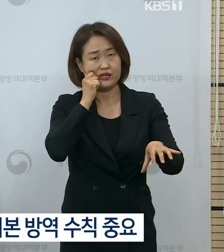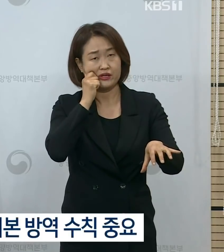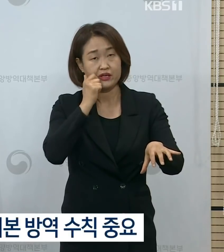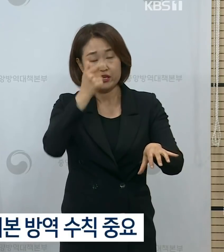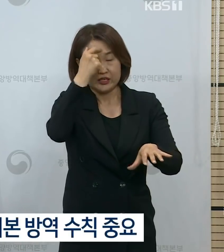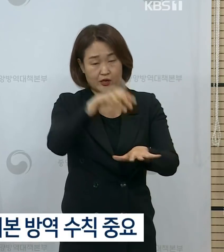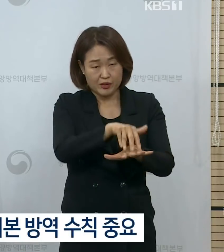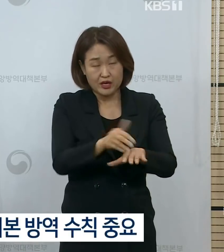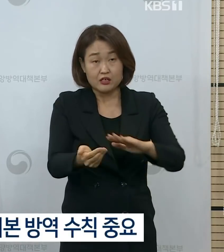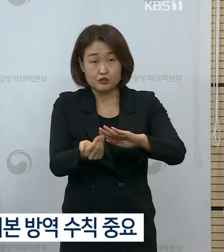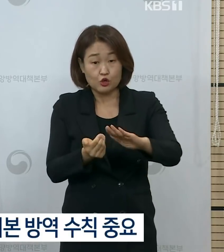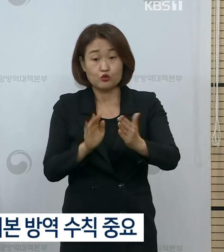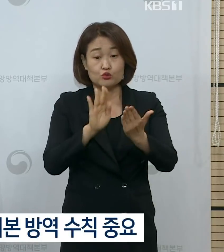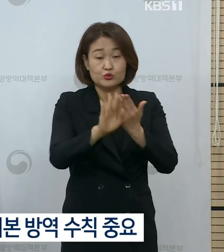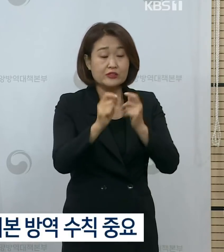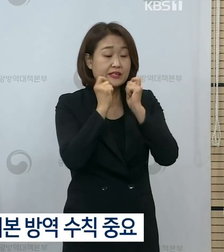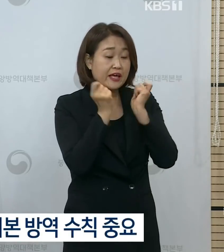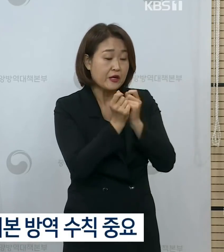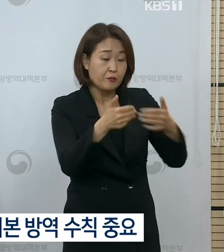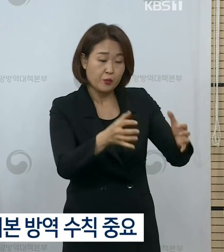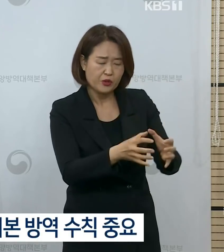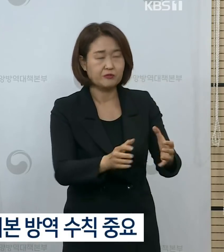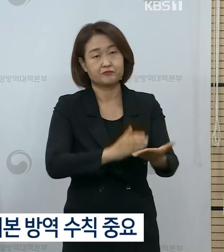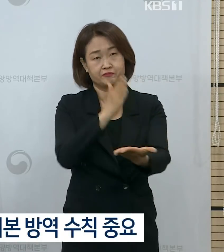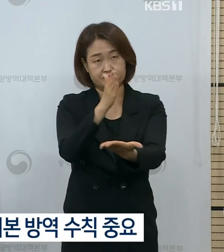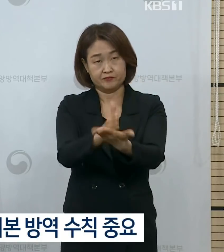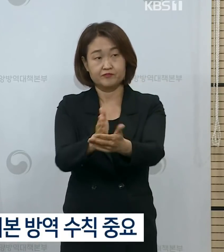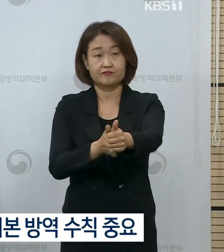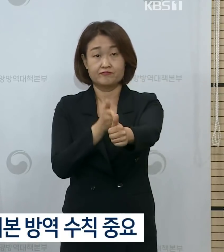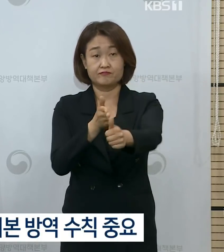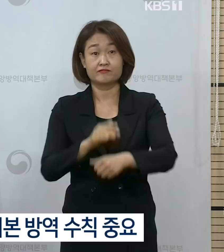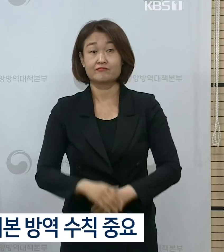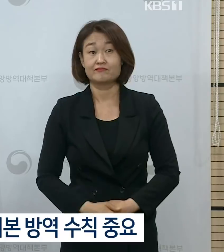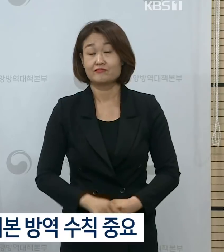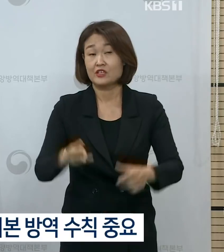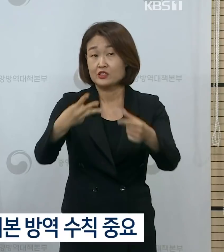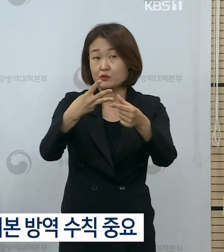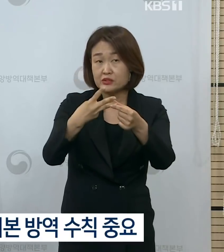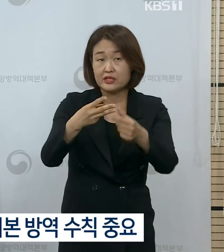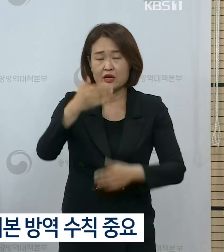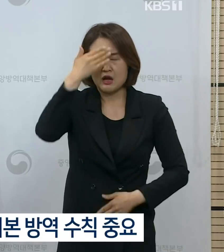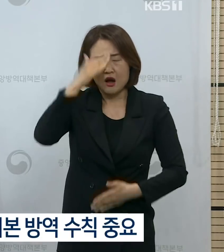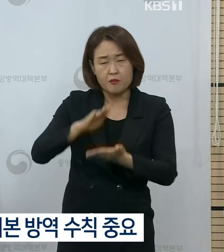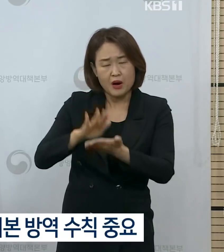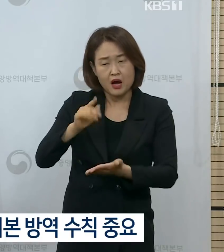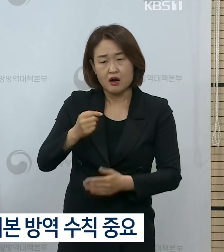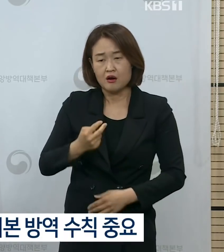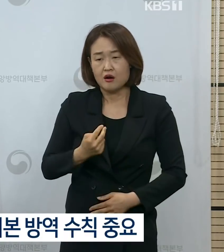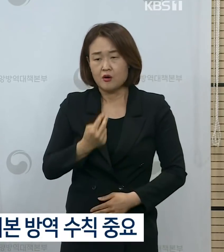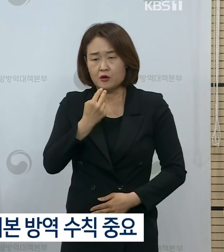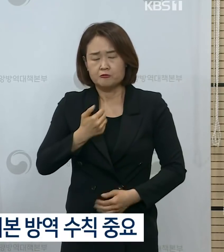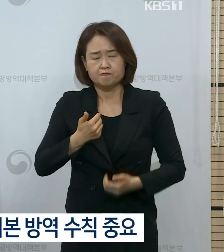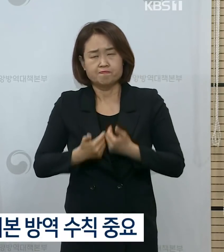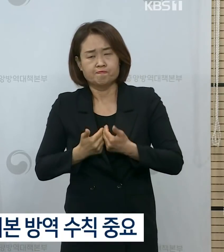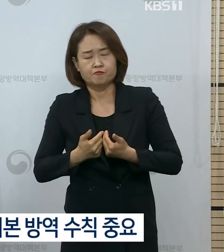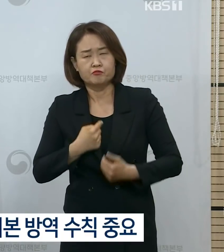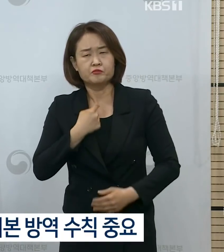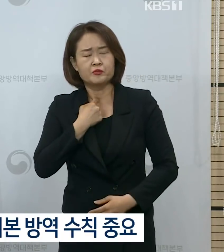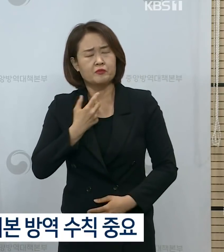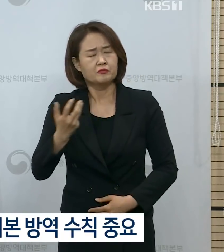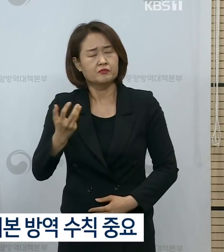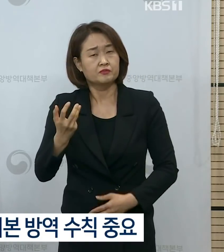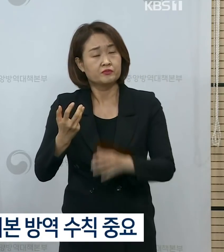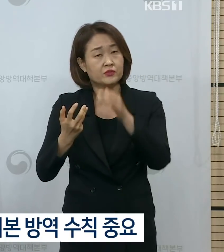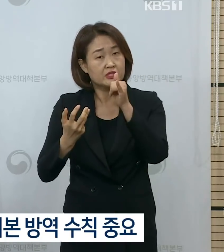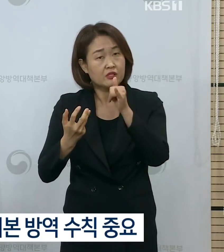예배 전후에 사적인 소모임은 자제해 주시길 바랍니다. 셋째, 발열 및 호흡기 증상 등 의심 증상이 있는